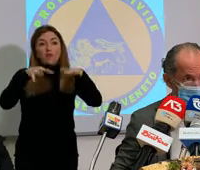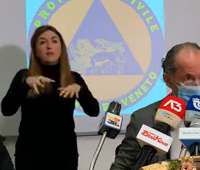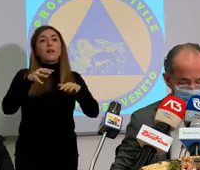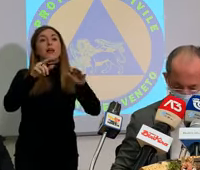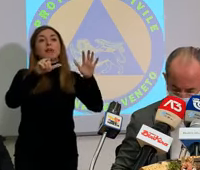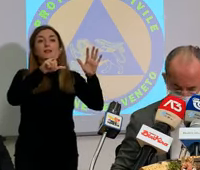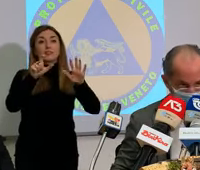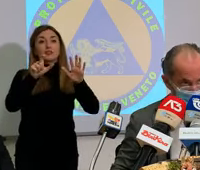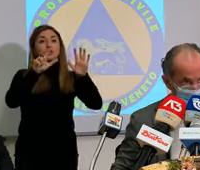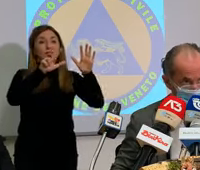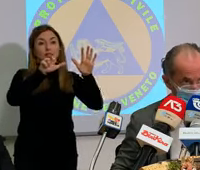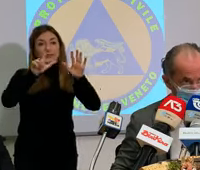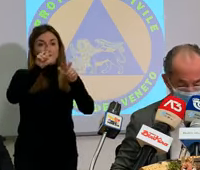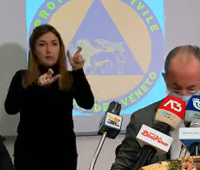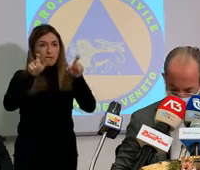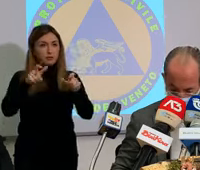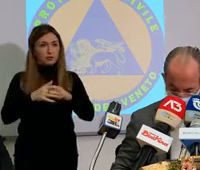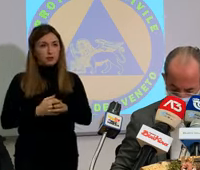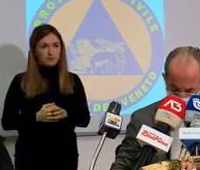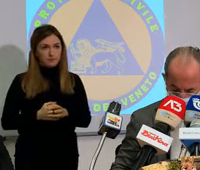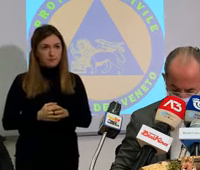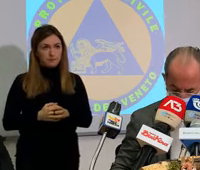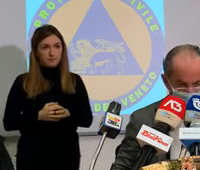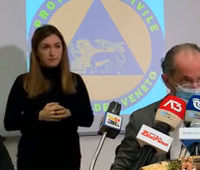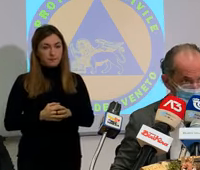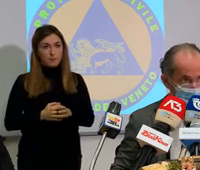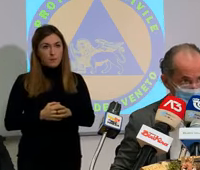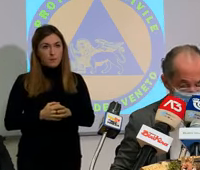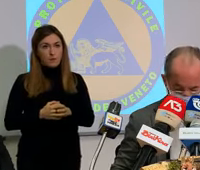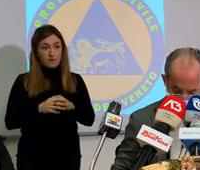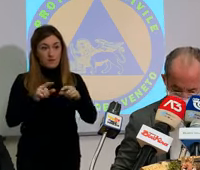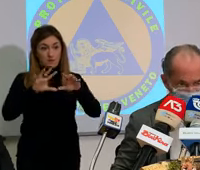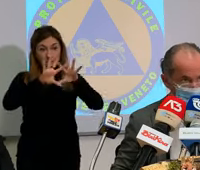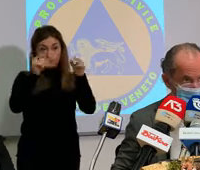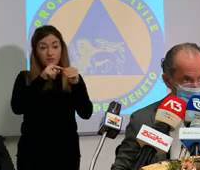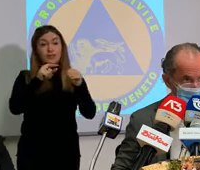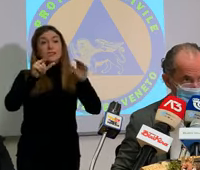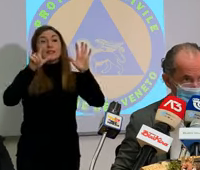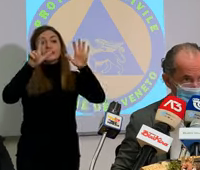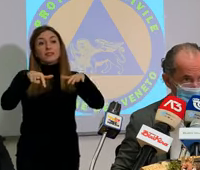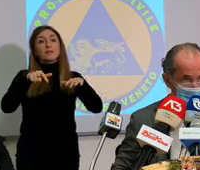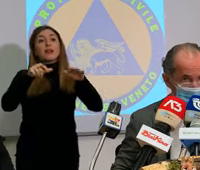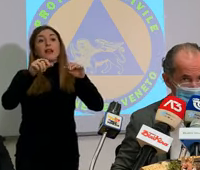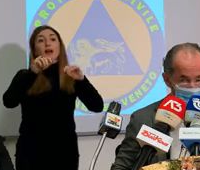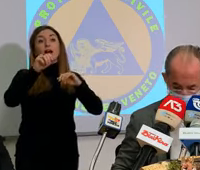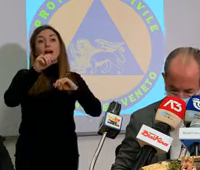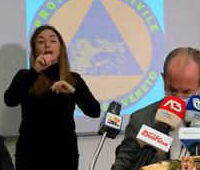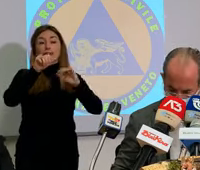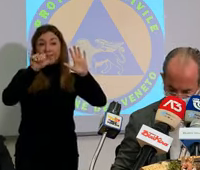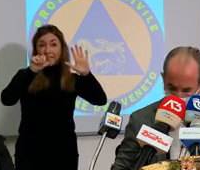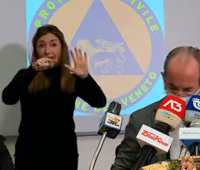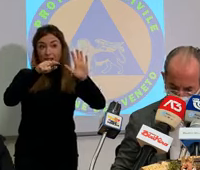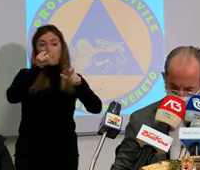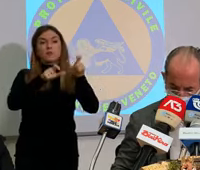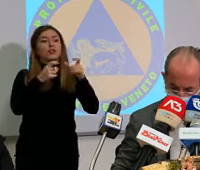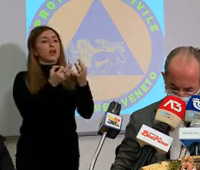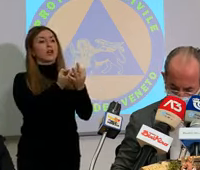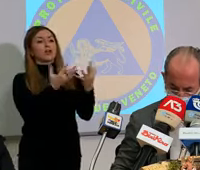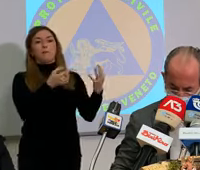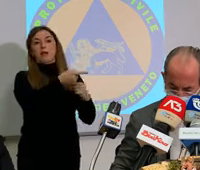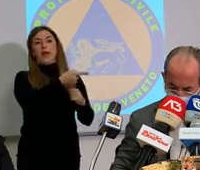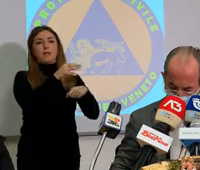9.787 persone delle quali 7 mila 0 60 pazienti ordinari